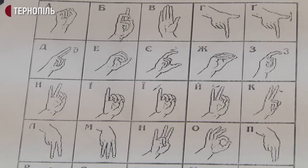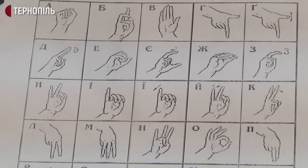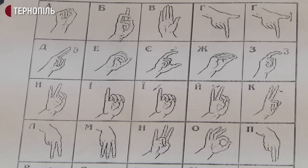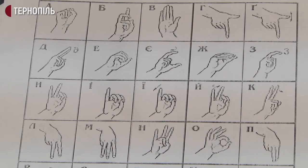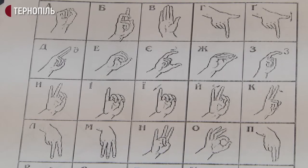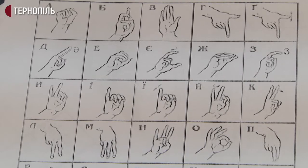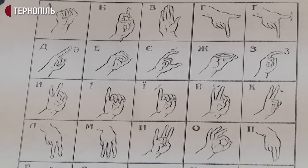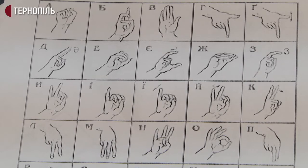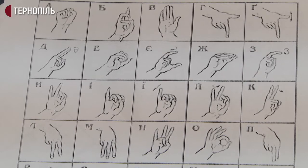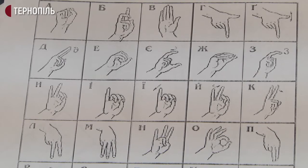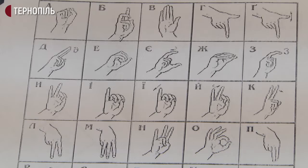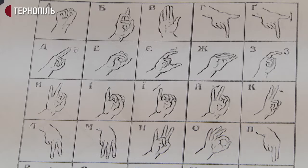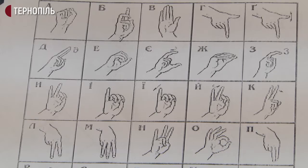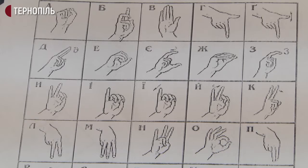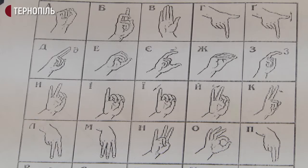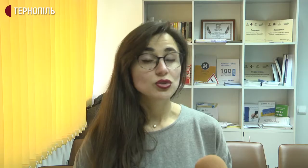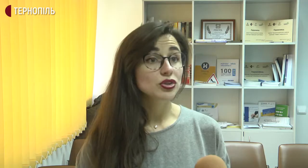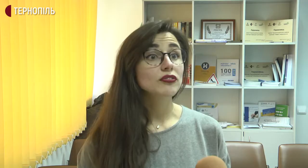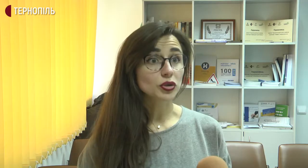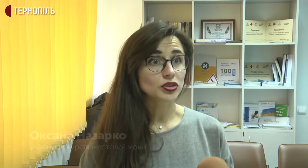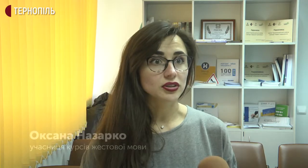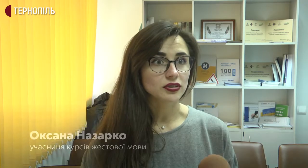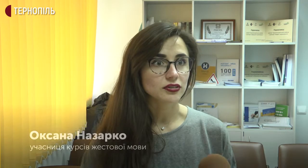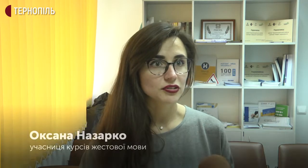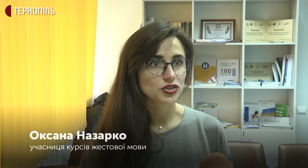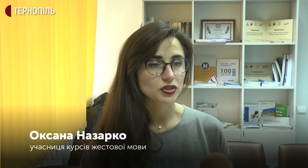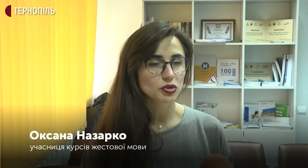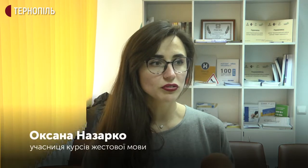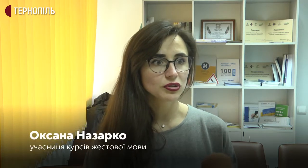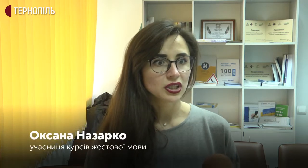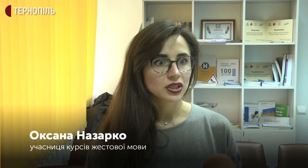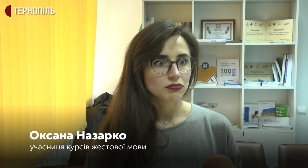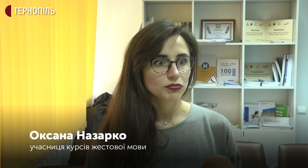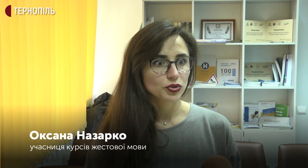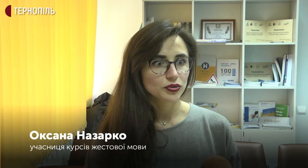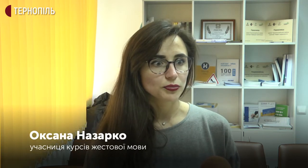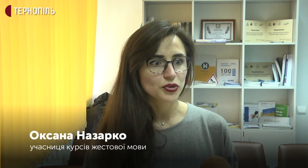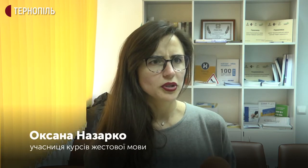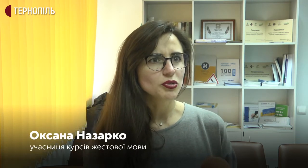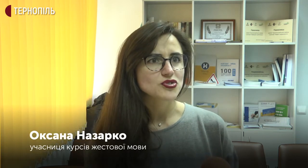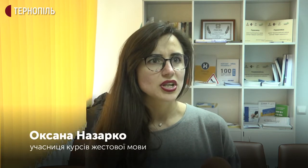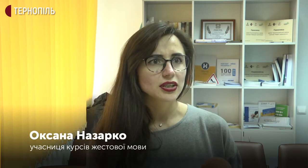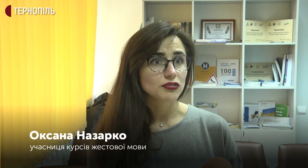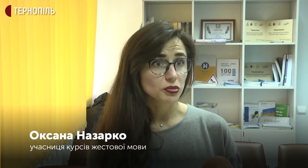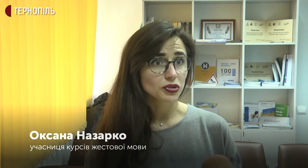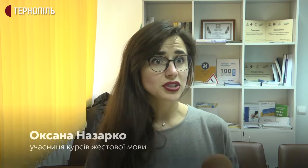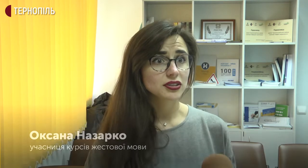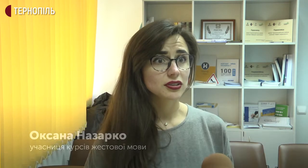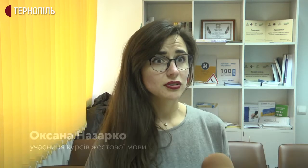вивчення жестової мови. Дуже давно хотіла вивчити мову. Бо потрібно взагалі і в роботі, і